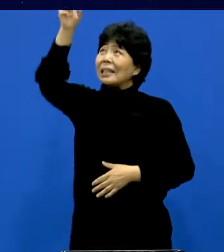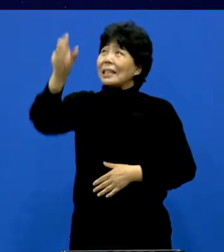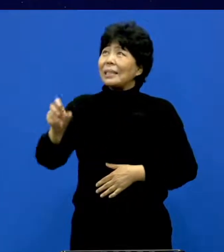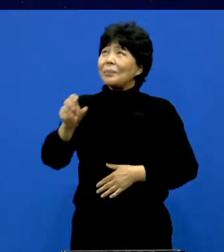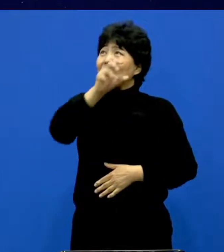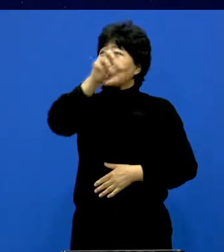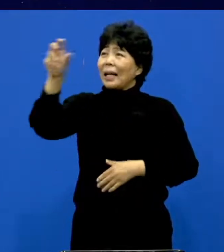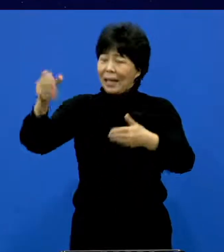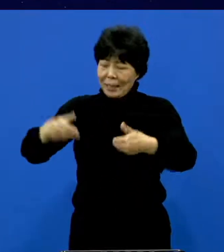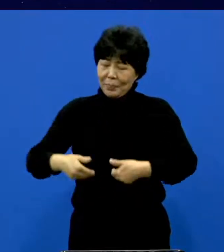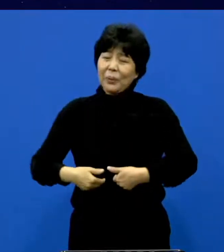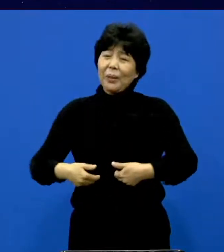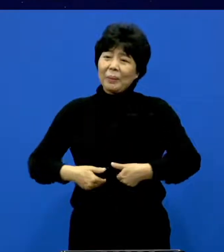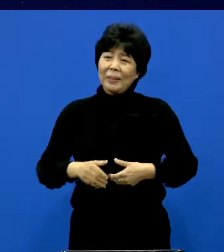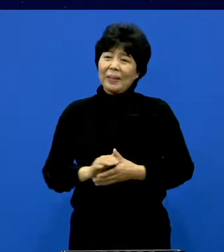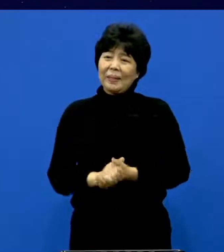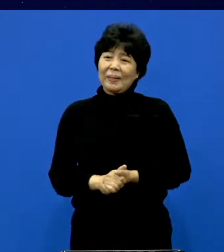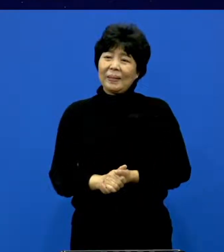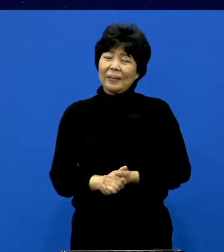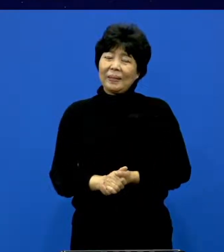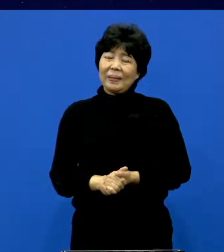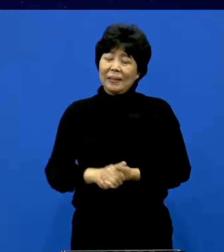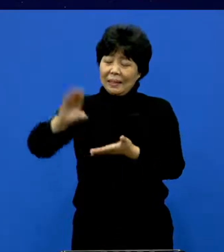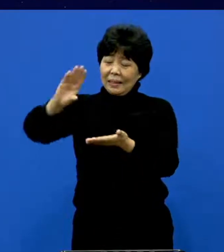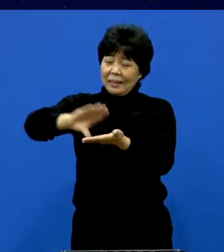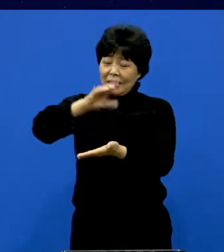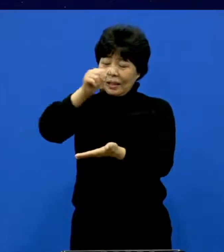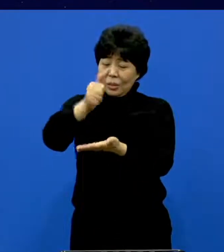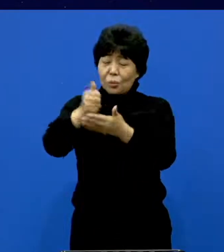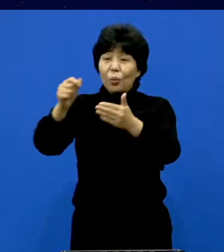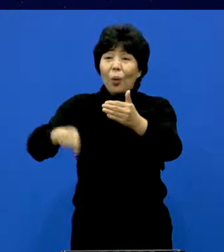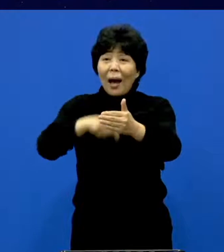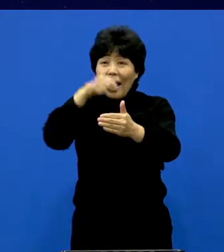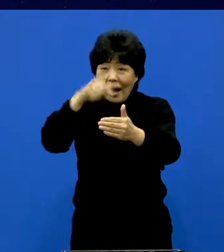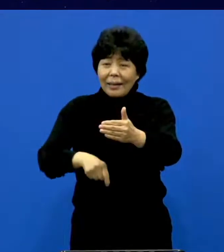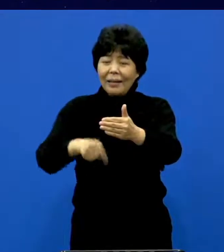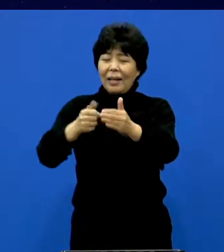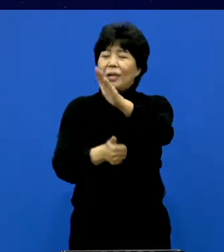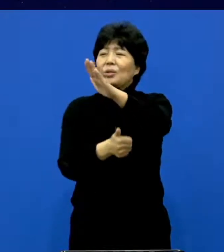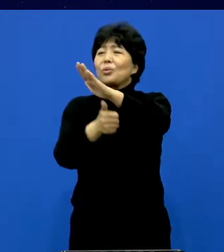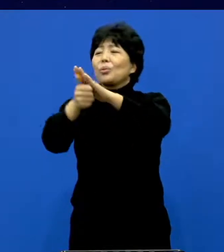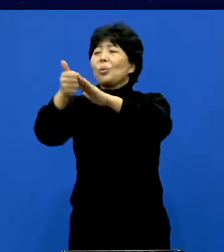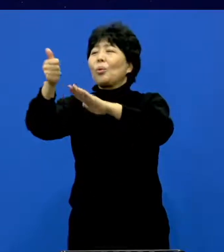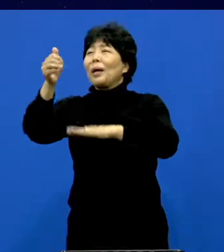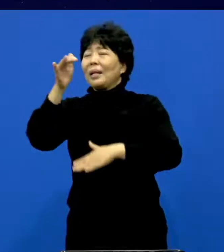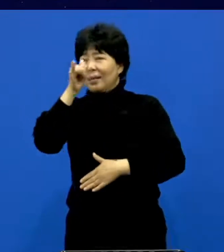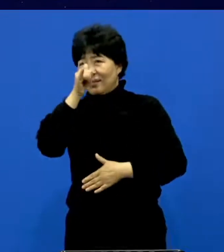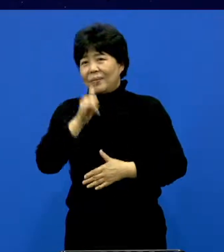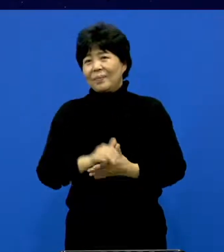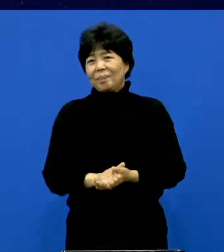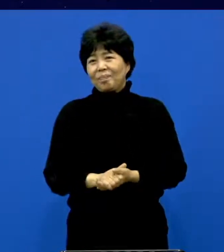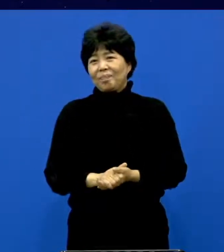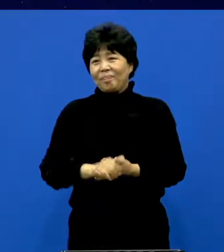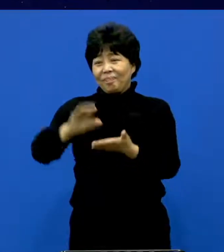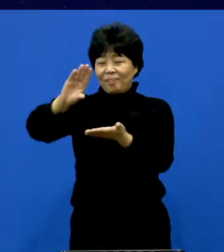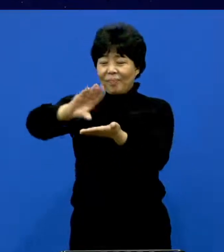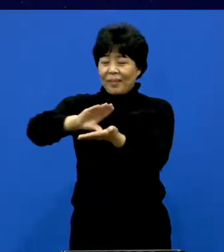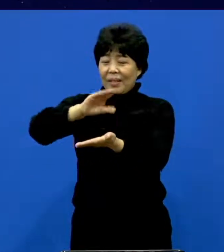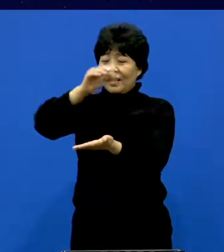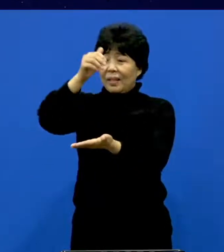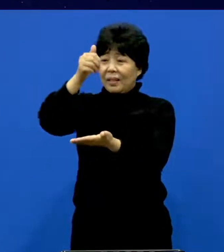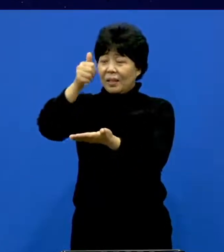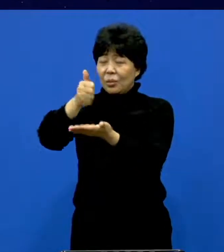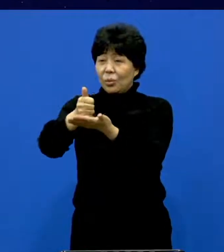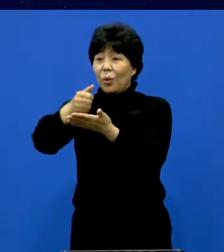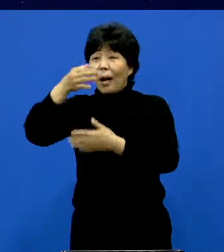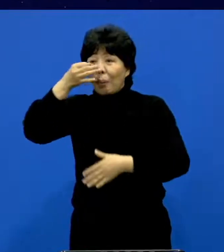그리스도 안에 소망이 있는 겁니다. 그 일을 위하여 우리를 부르셨어요. 그 그리스도의 보이신 것을